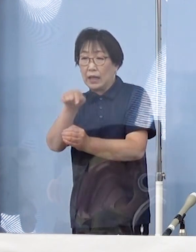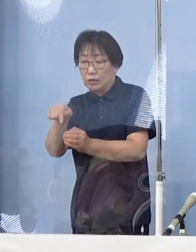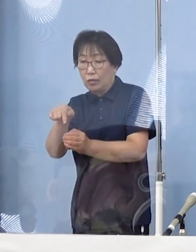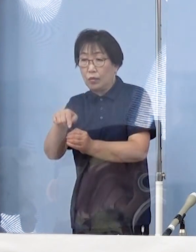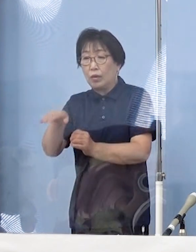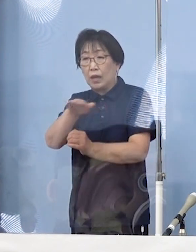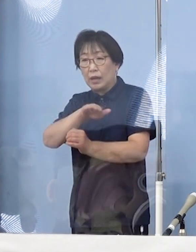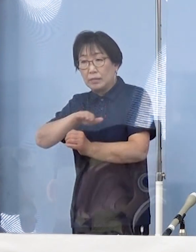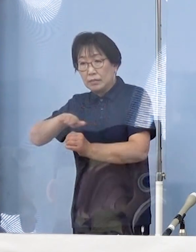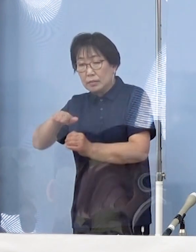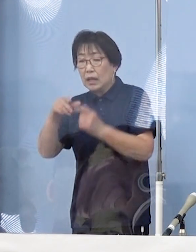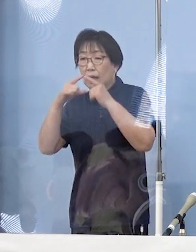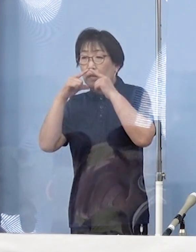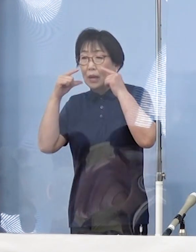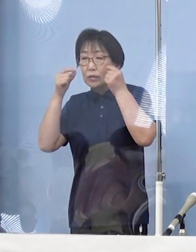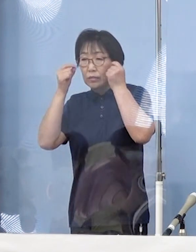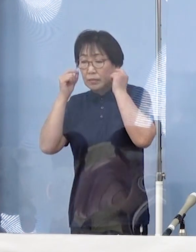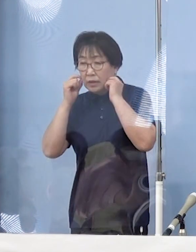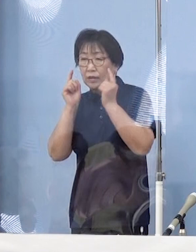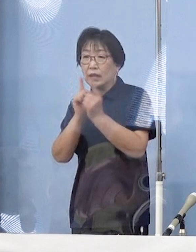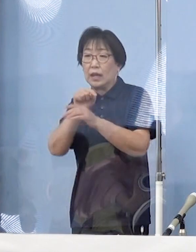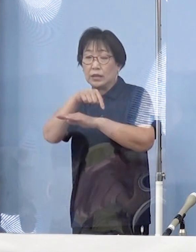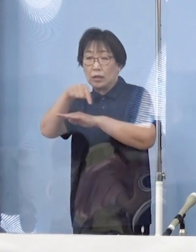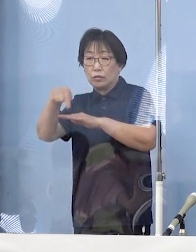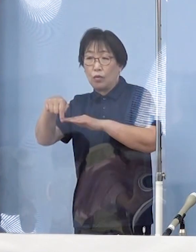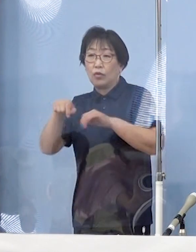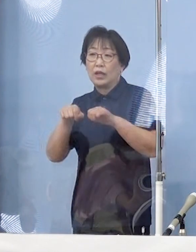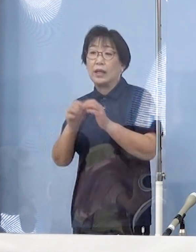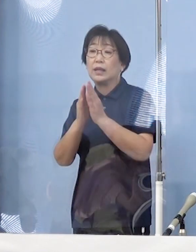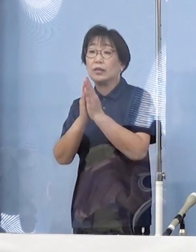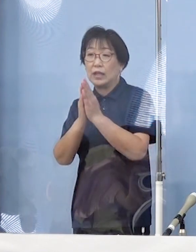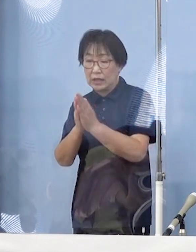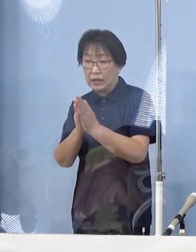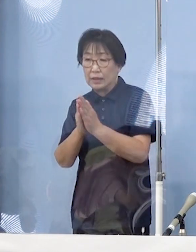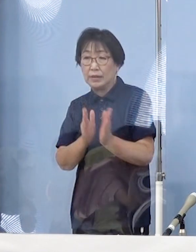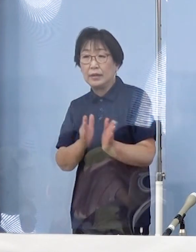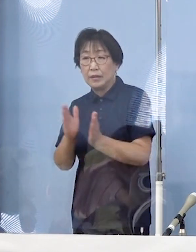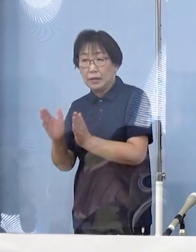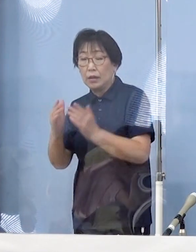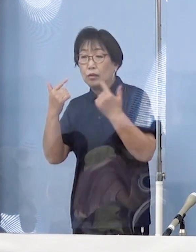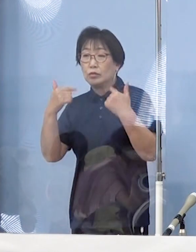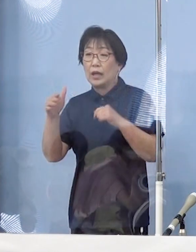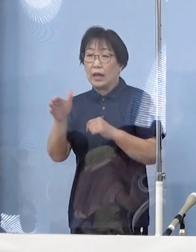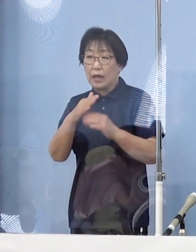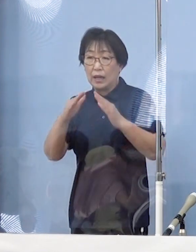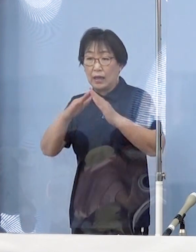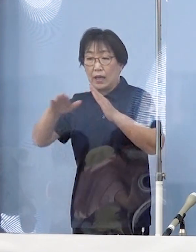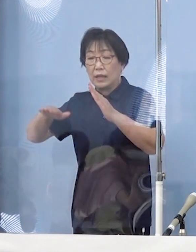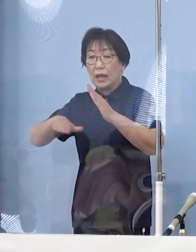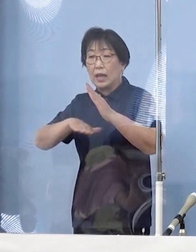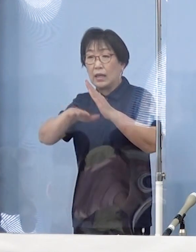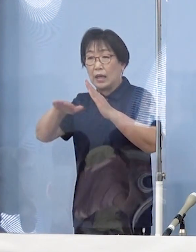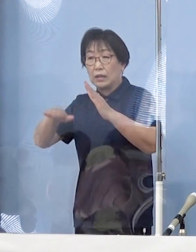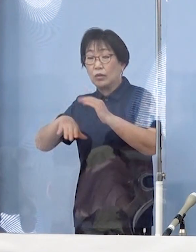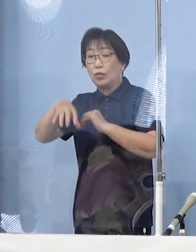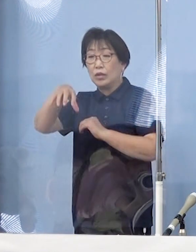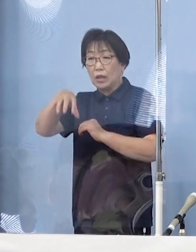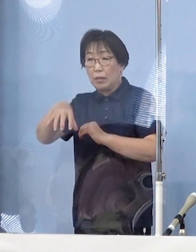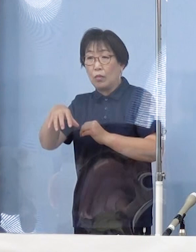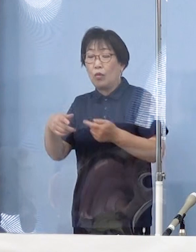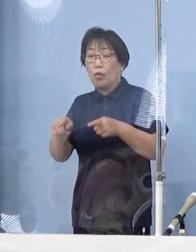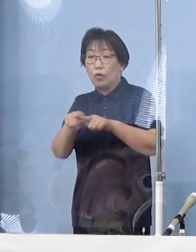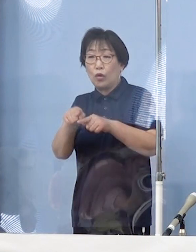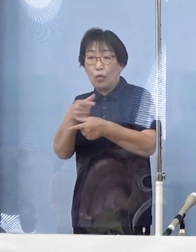着用といった対策を行ってください。普段から家庭内においても、特に共有部分の消